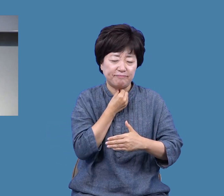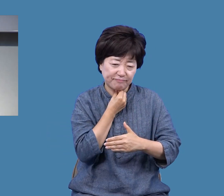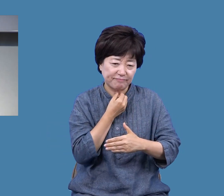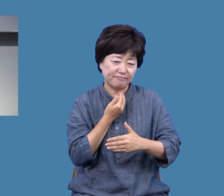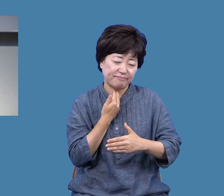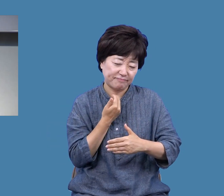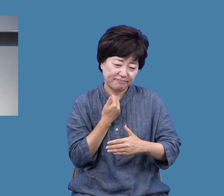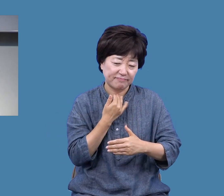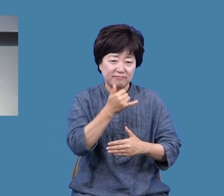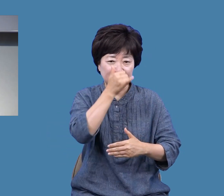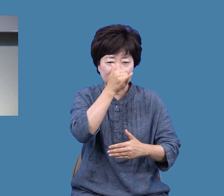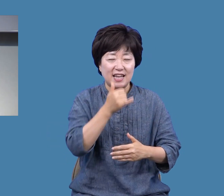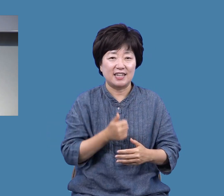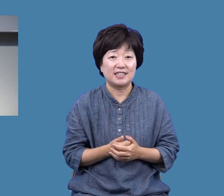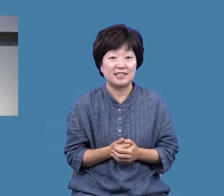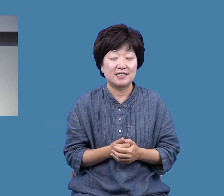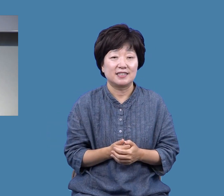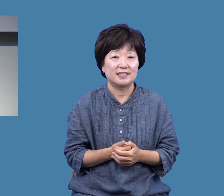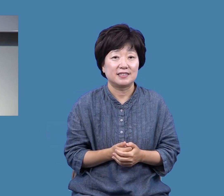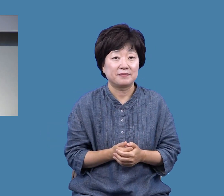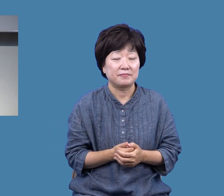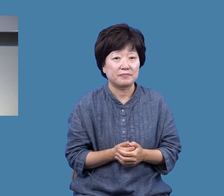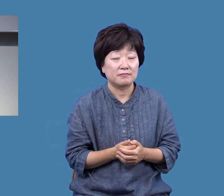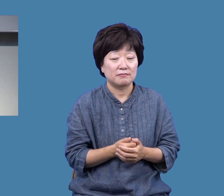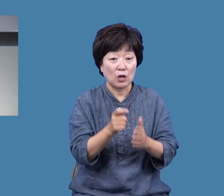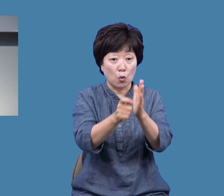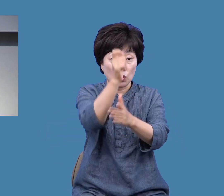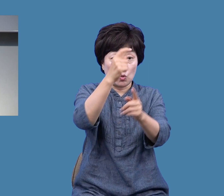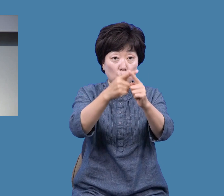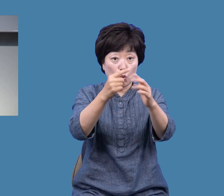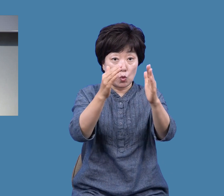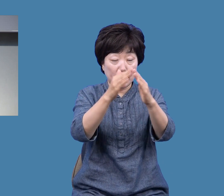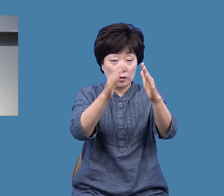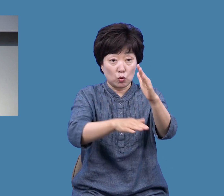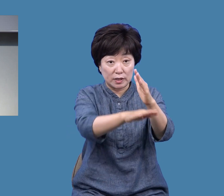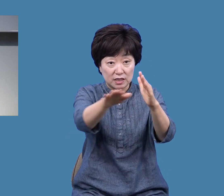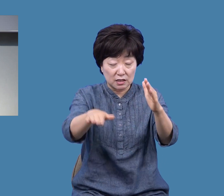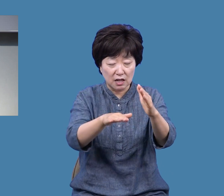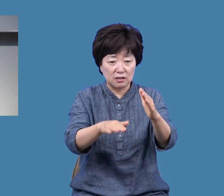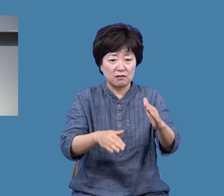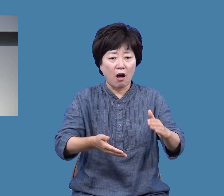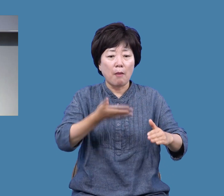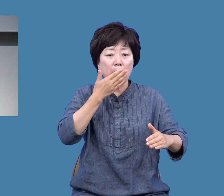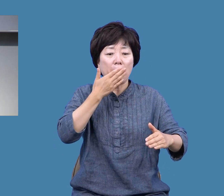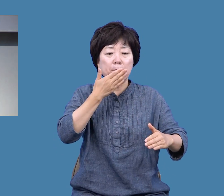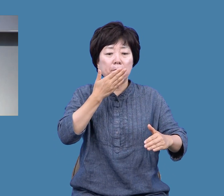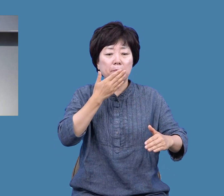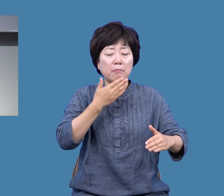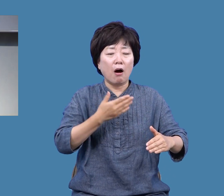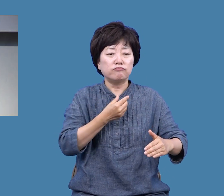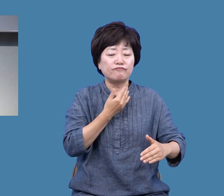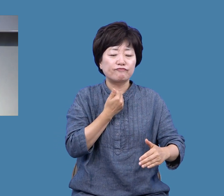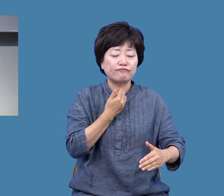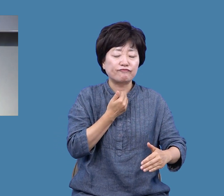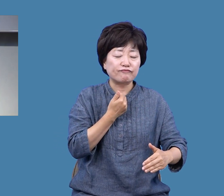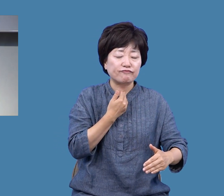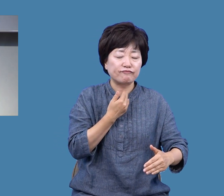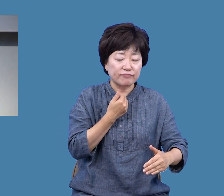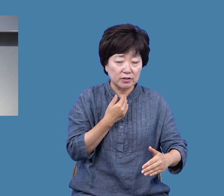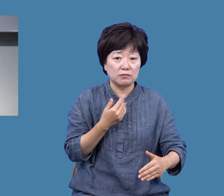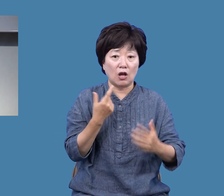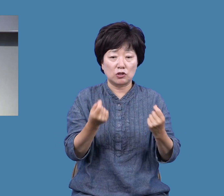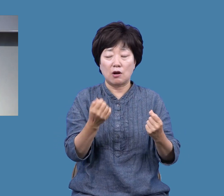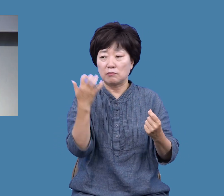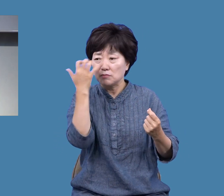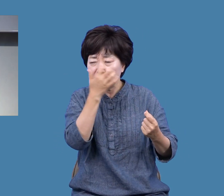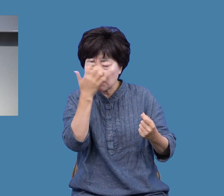격언입니다. 그래서 당시 고린도 교인들 중에는 식욕이 몸의 본능인 것처럼 성적인 욕구도